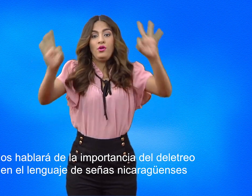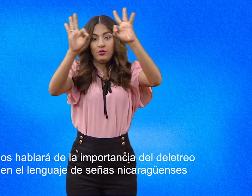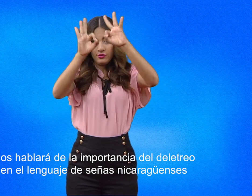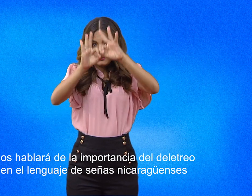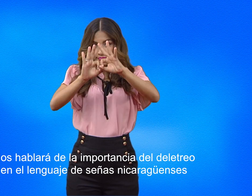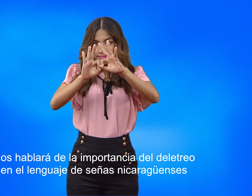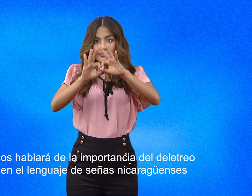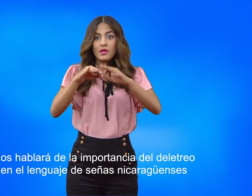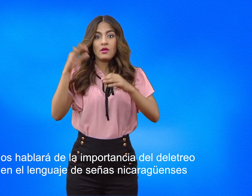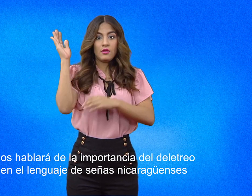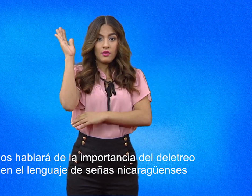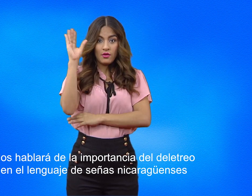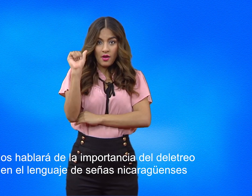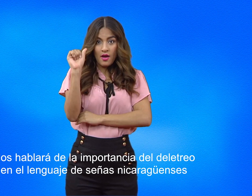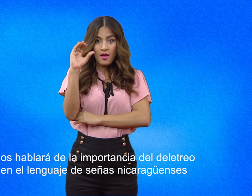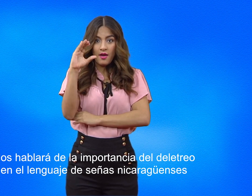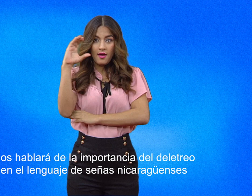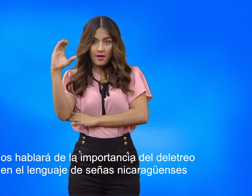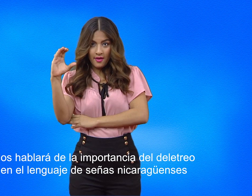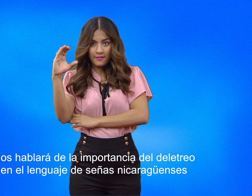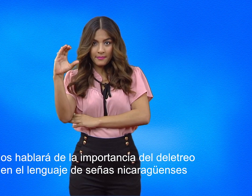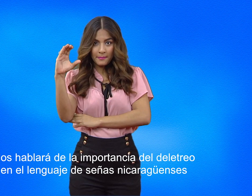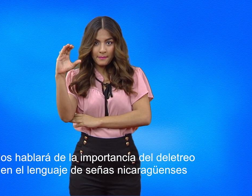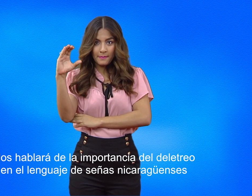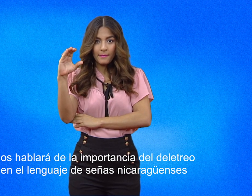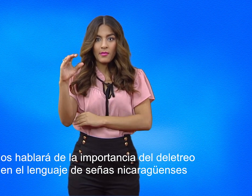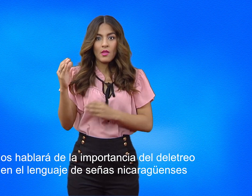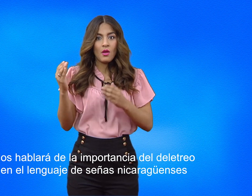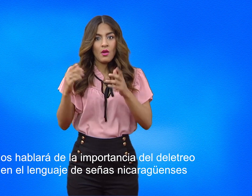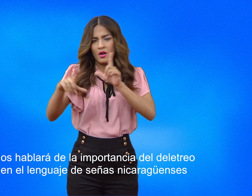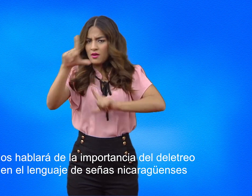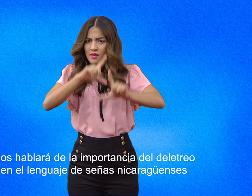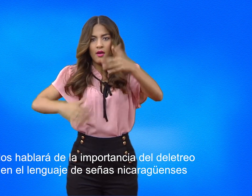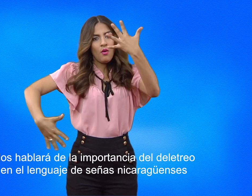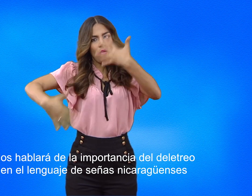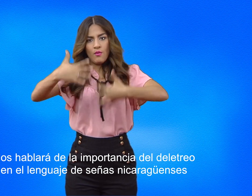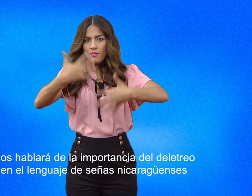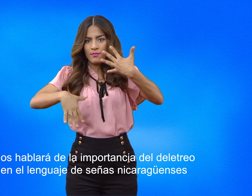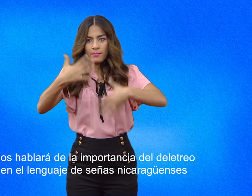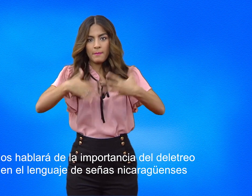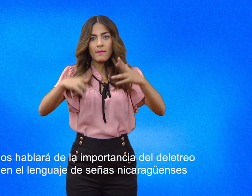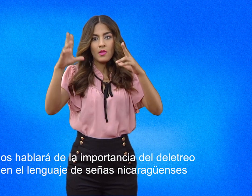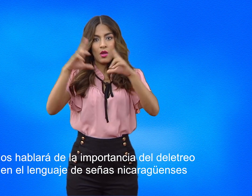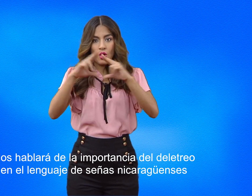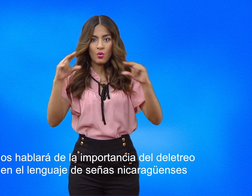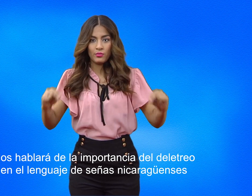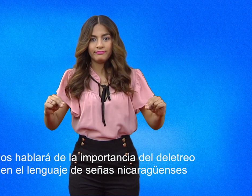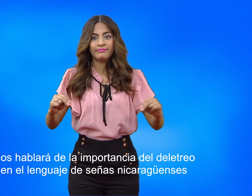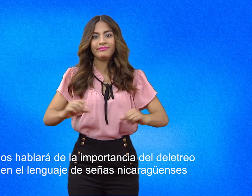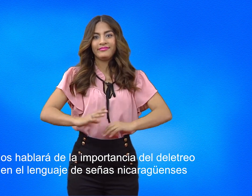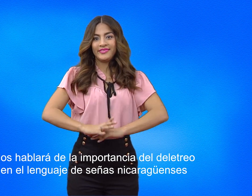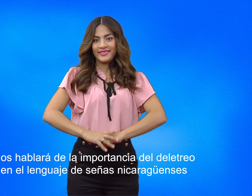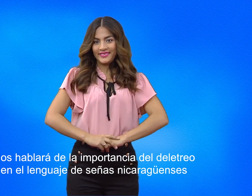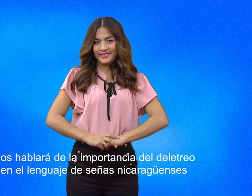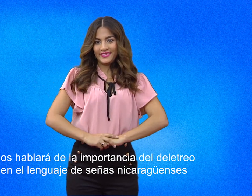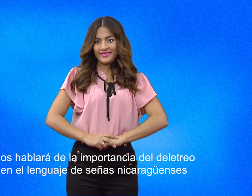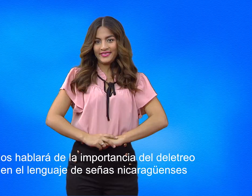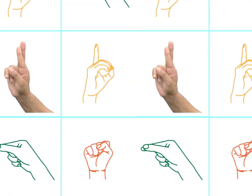importancia del deletreo en el lenguaje de señas nicaragüenses.